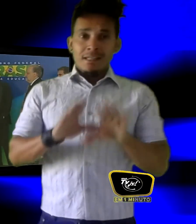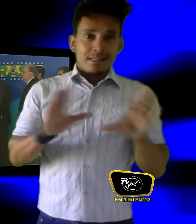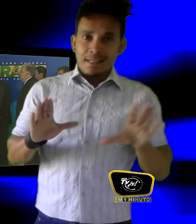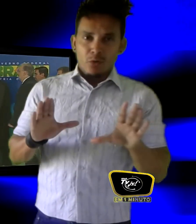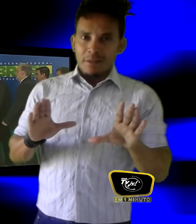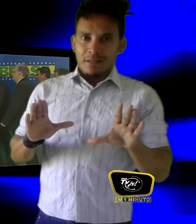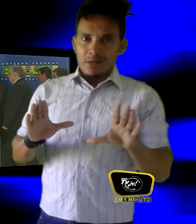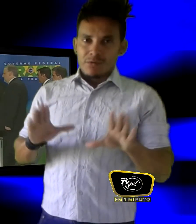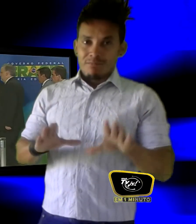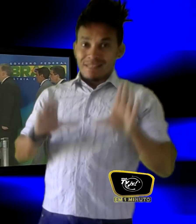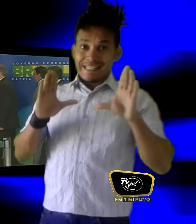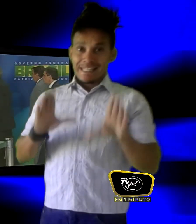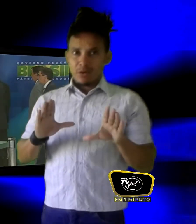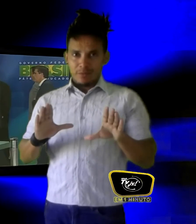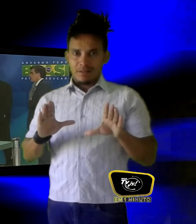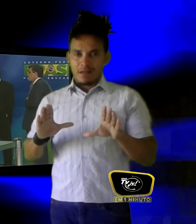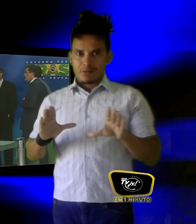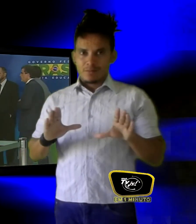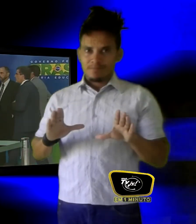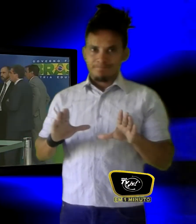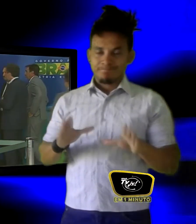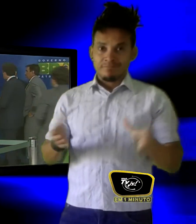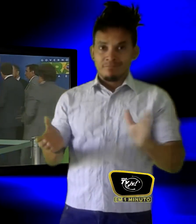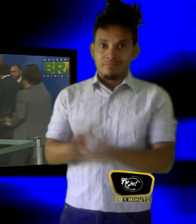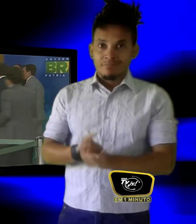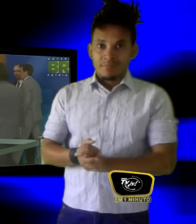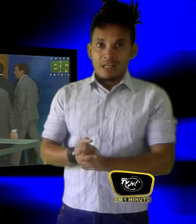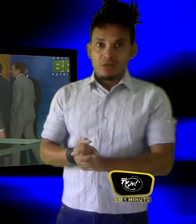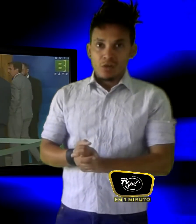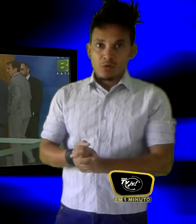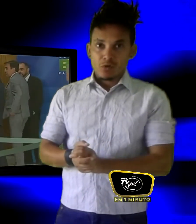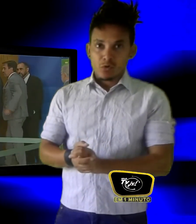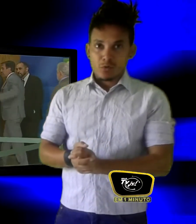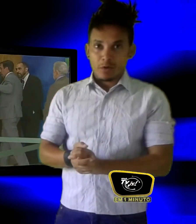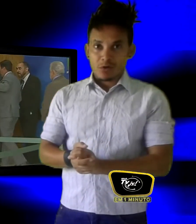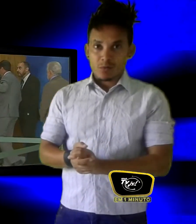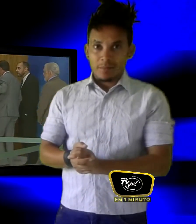Sem comentários. Sem comentários. Dicas e sugestões sobre a nossa web TV,